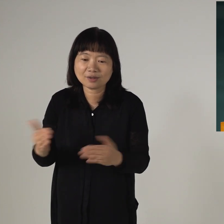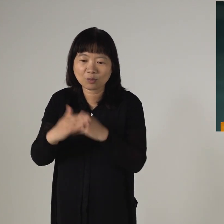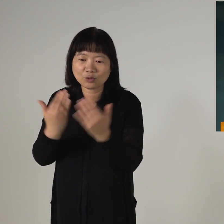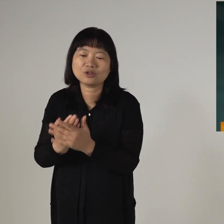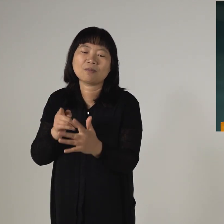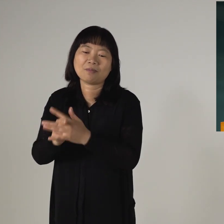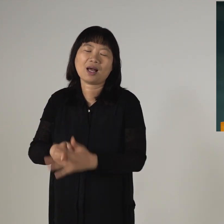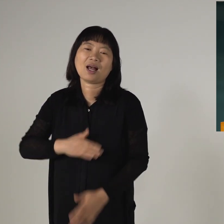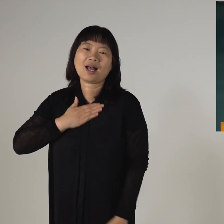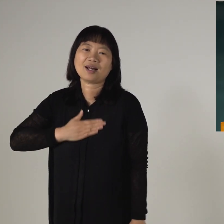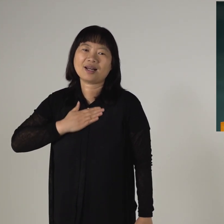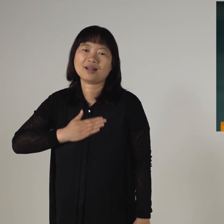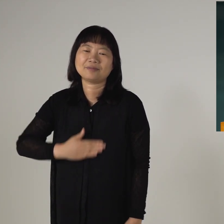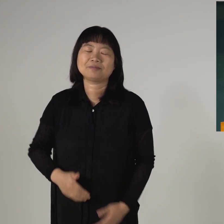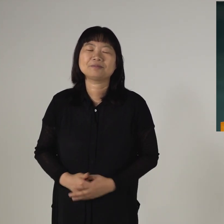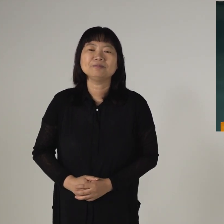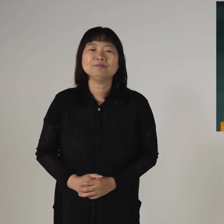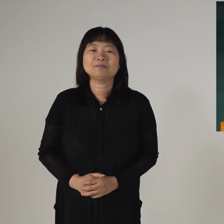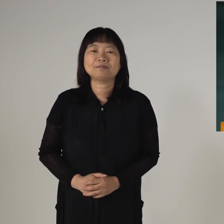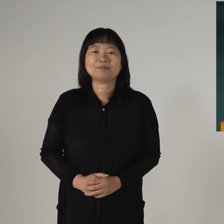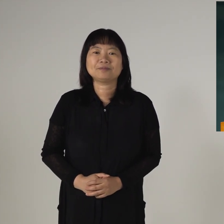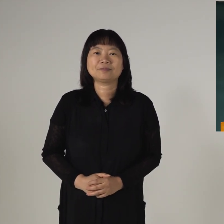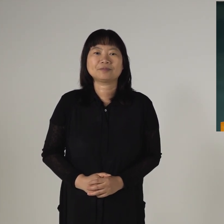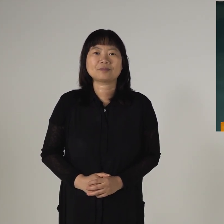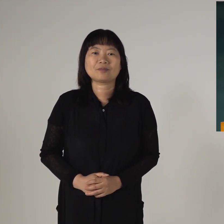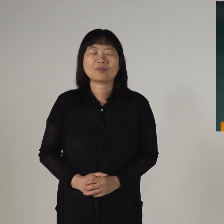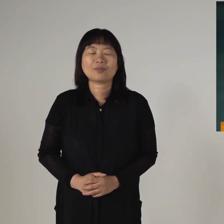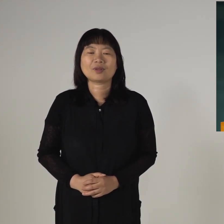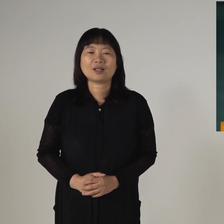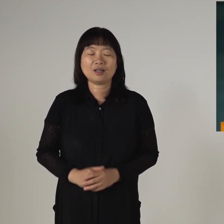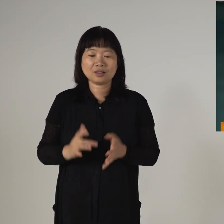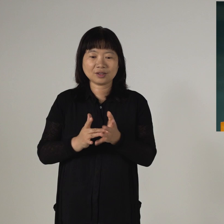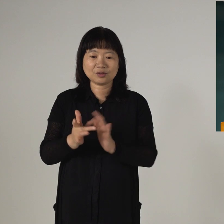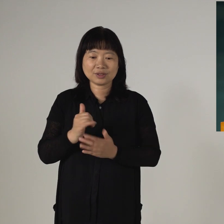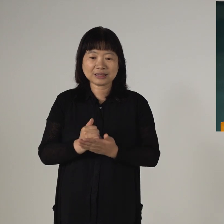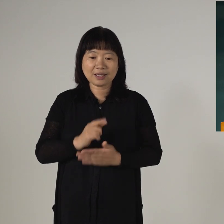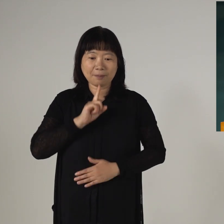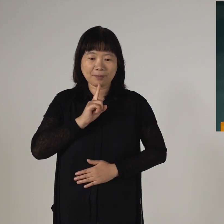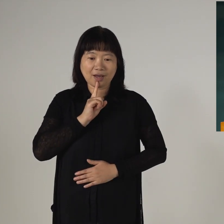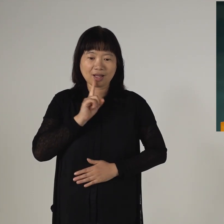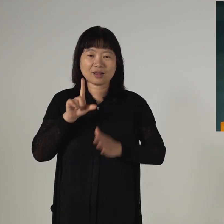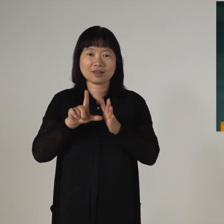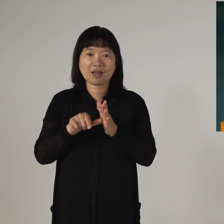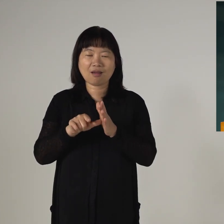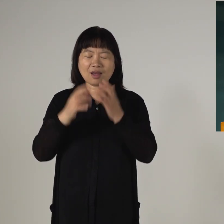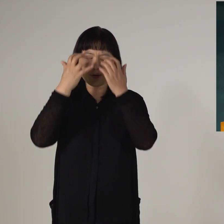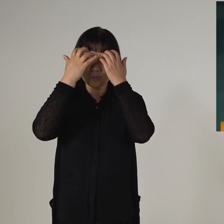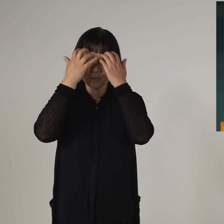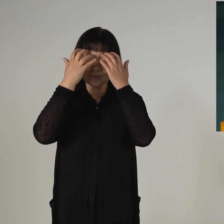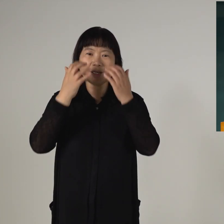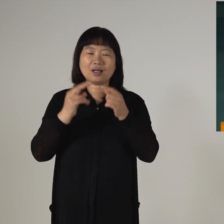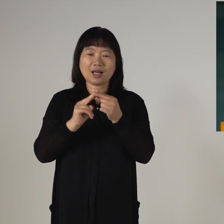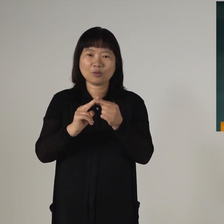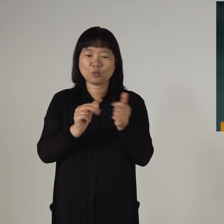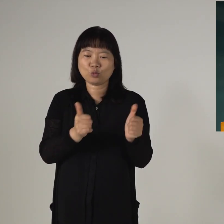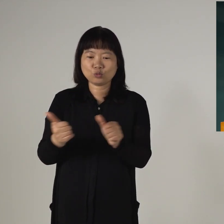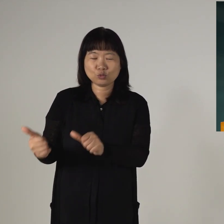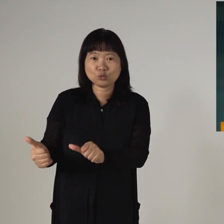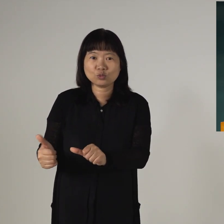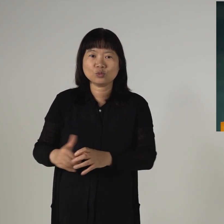인지를 하고 알고 계세요. 근데 과연 예수님이 이 말씀을 하실 때는 고난과 죽음,